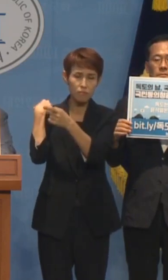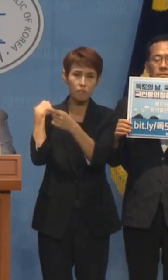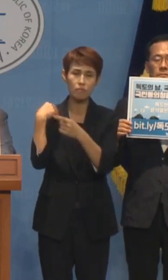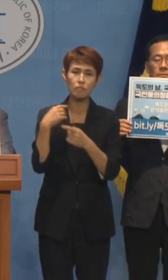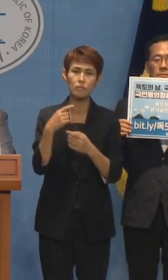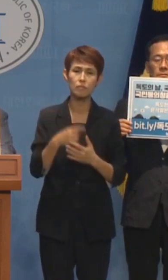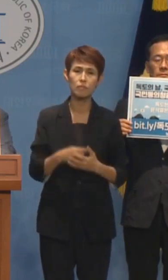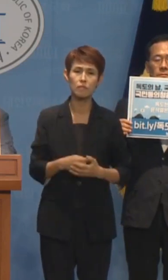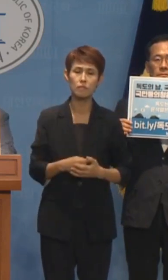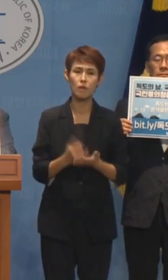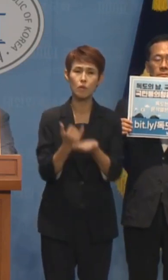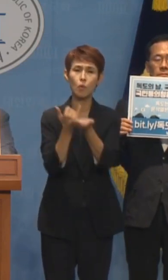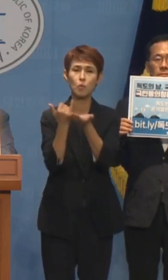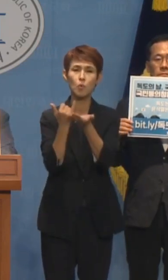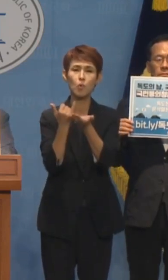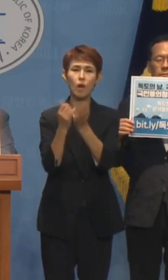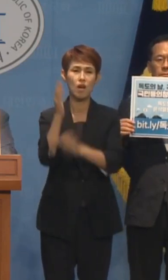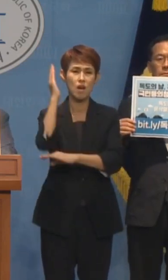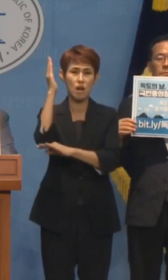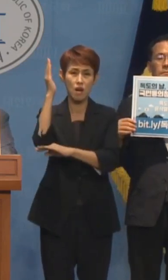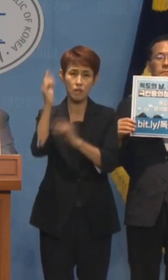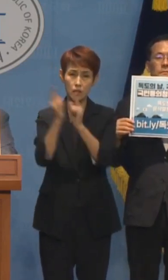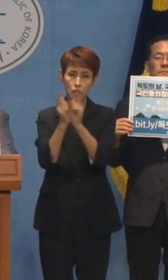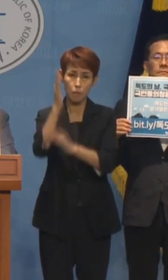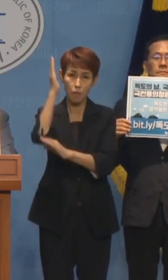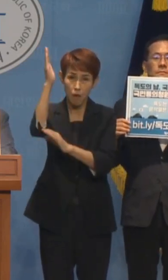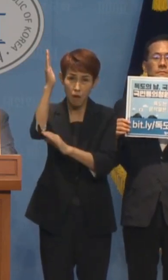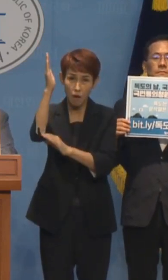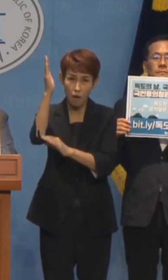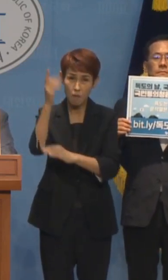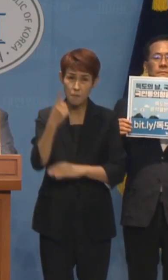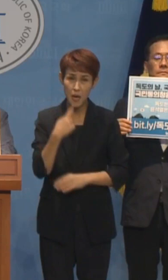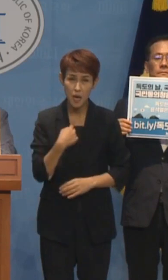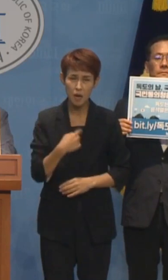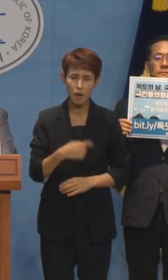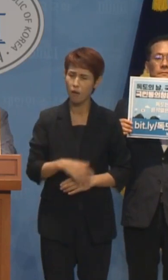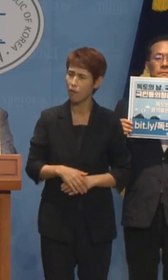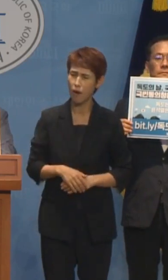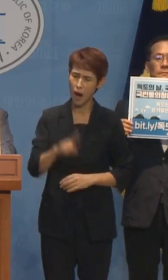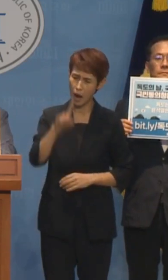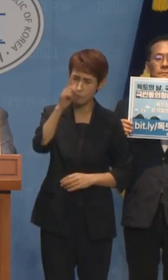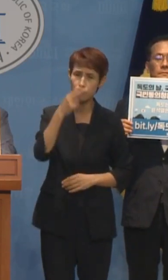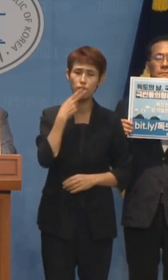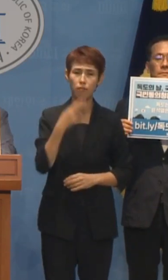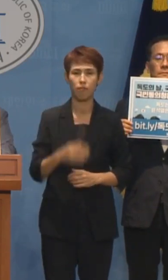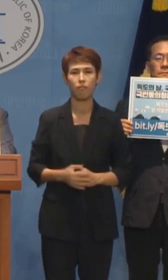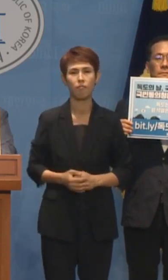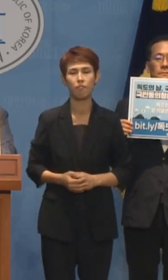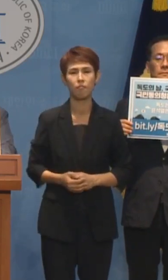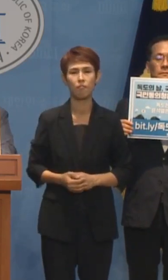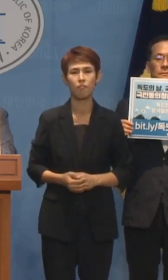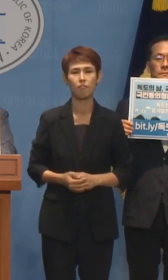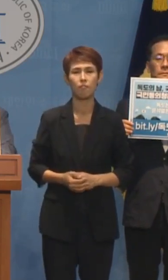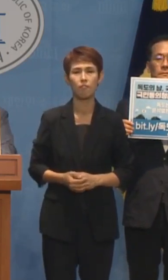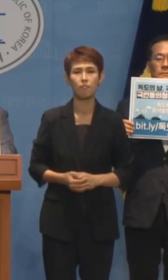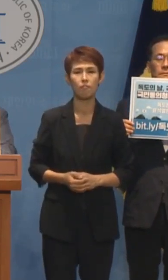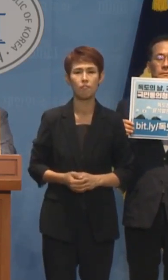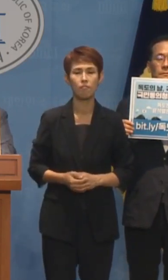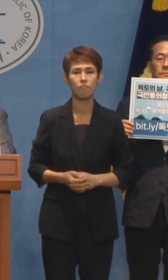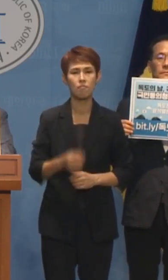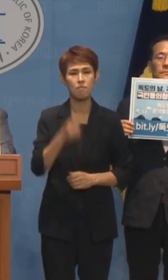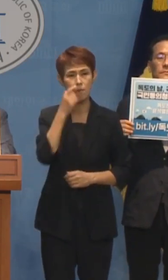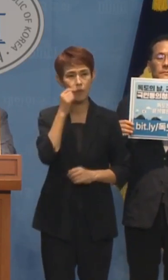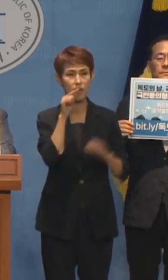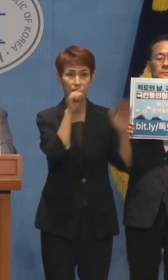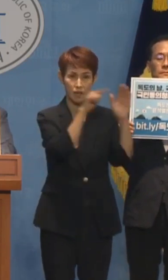이후의 독도 이야기 직접 하신 거 보셨습니까 단 한 번도 못 보셨죠 어 저번에 일본에 와서 기시다 만나고 계속 시를